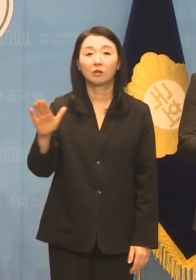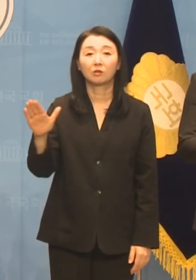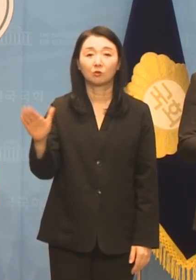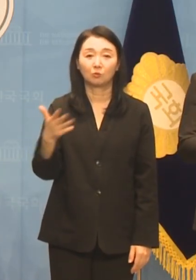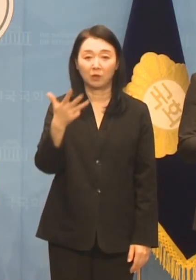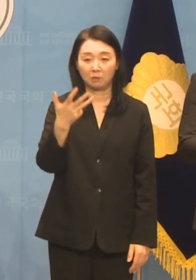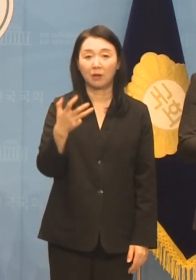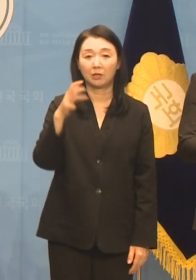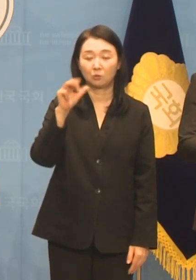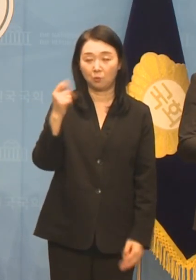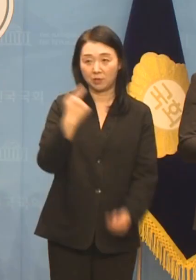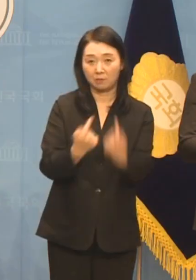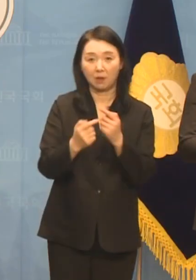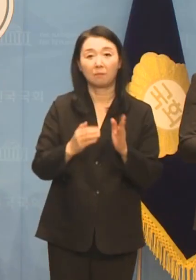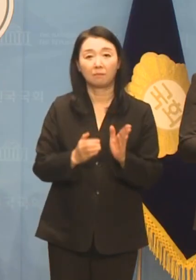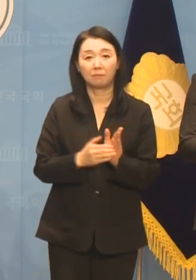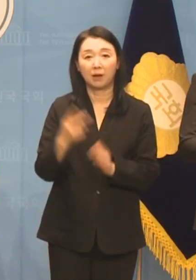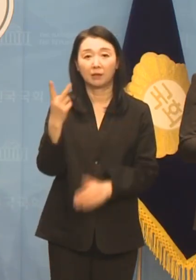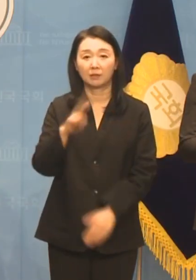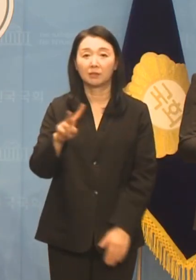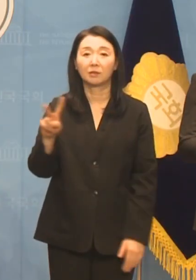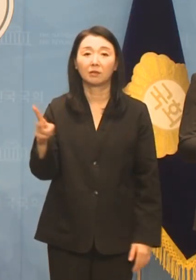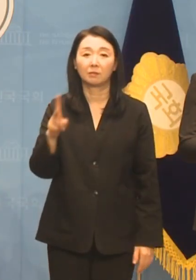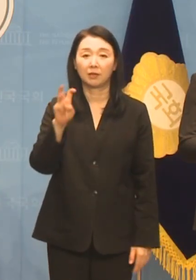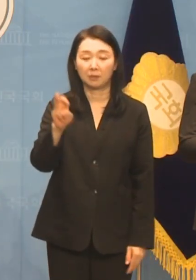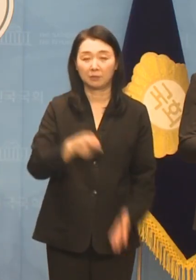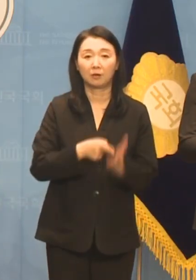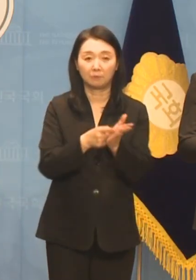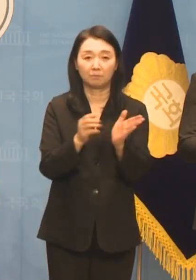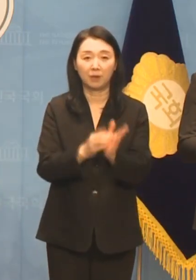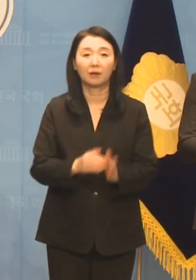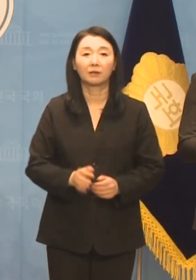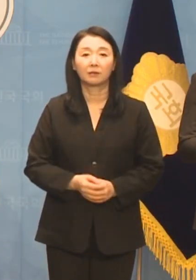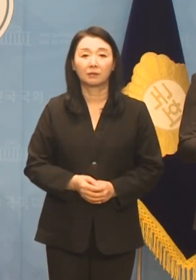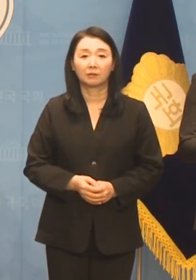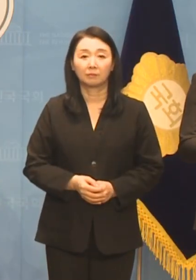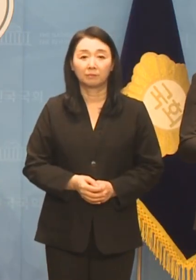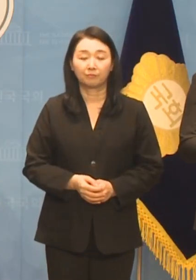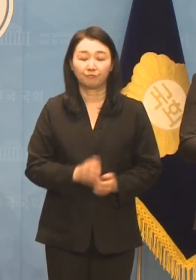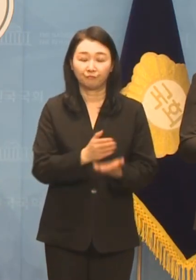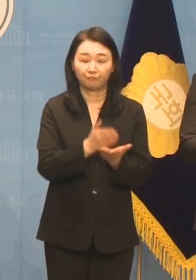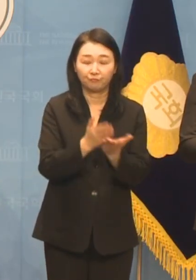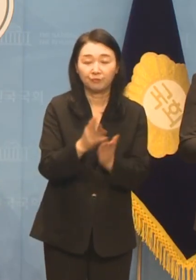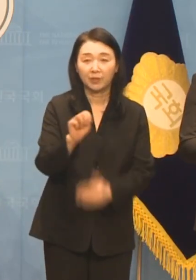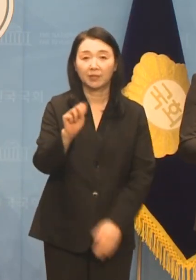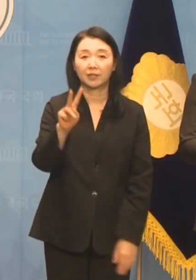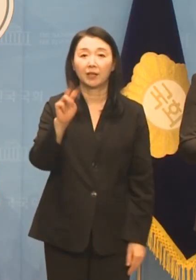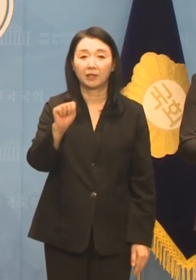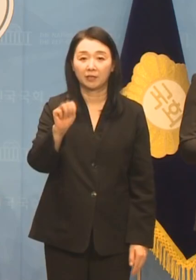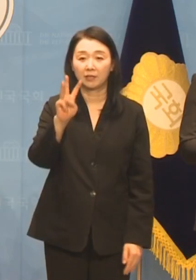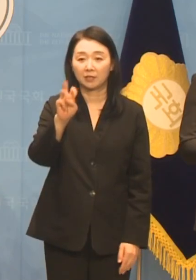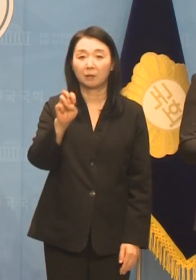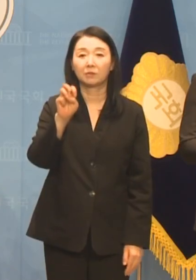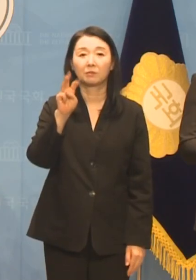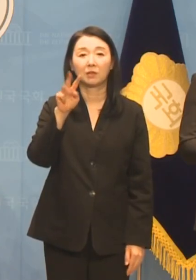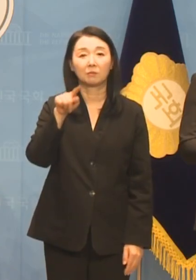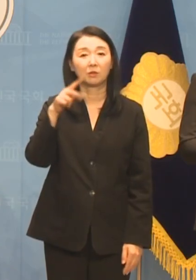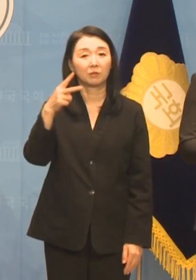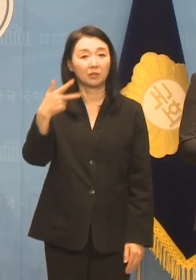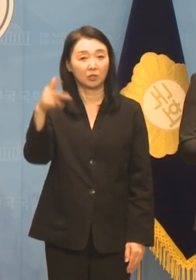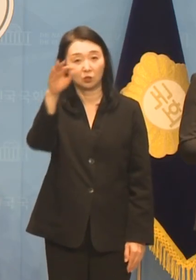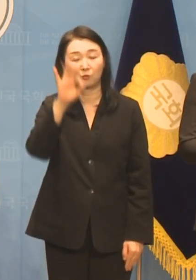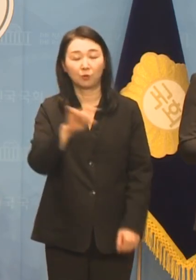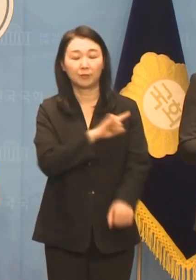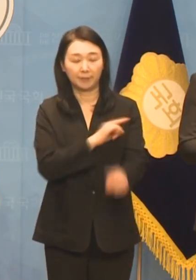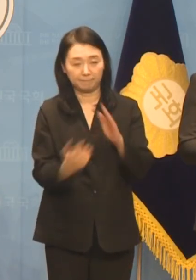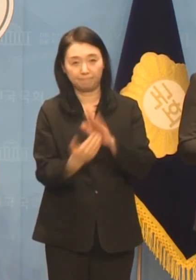7,985명이 방문했고요. 2,230건 제보가 접수됐습니다. 매체별로 SNS가 33.27%로 가장 높은